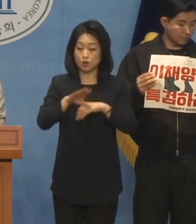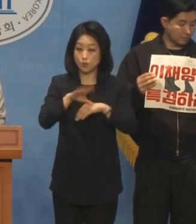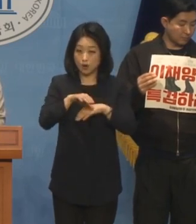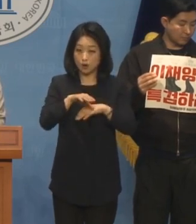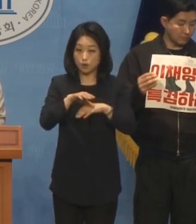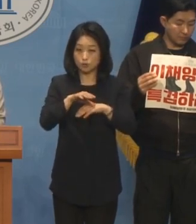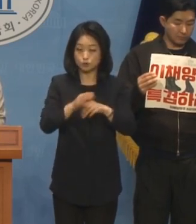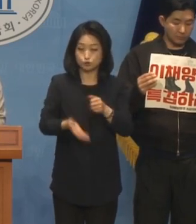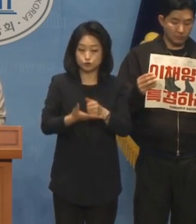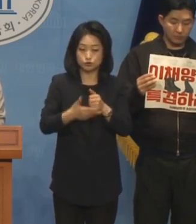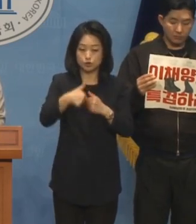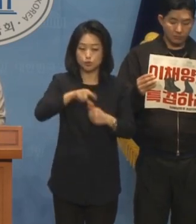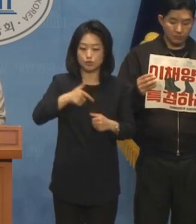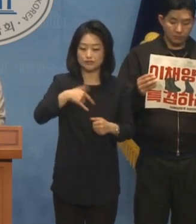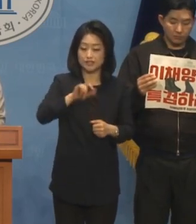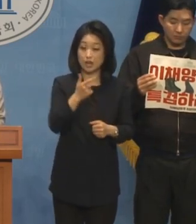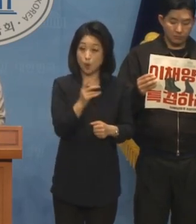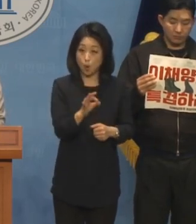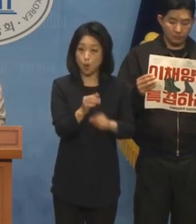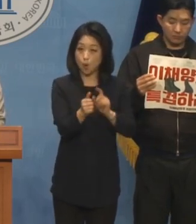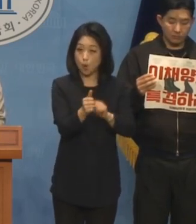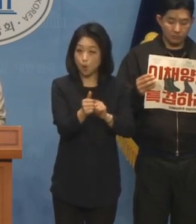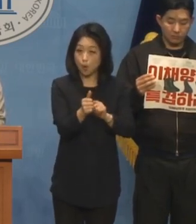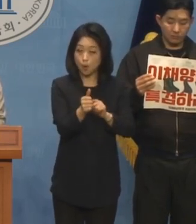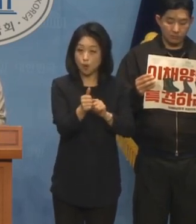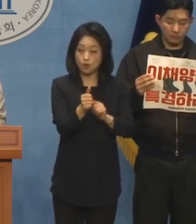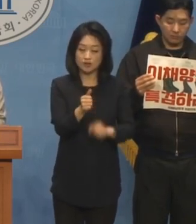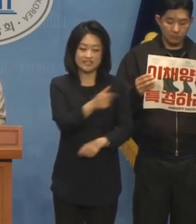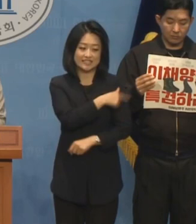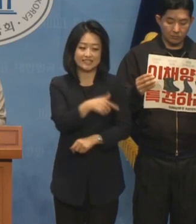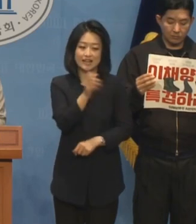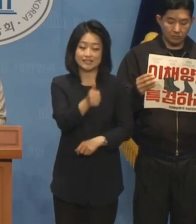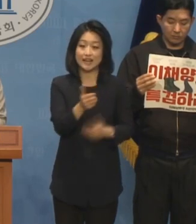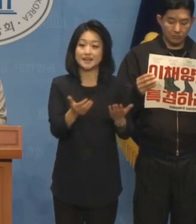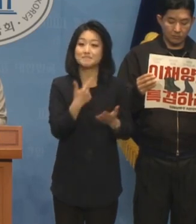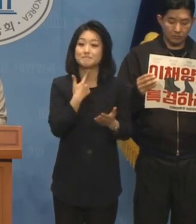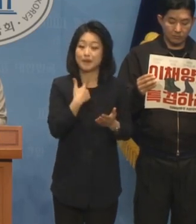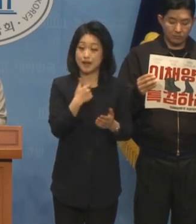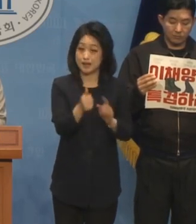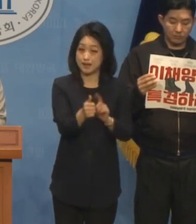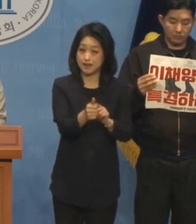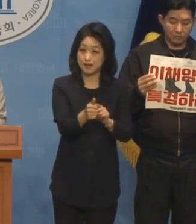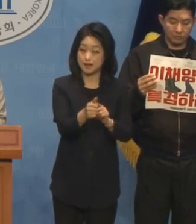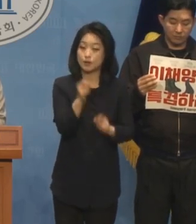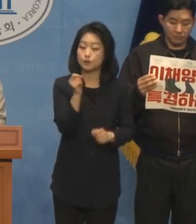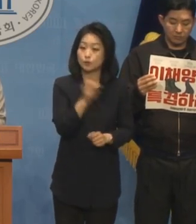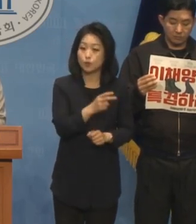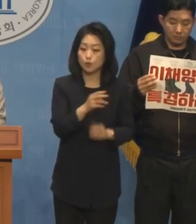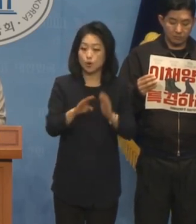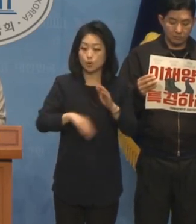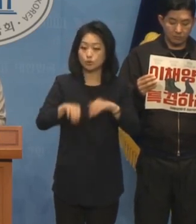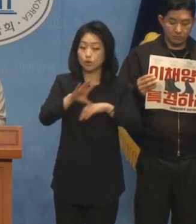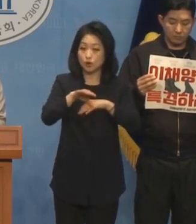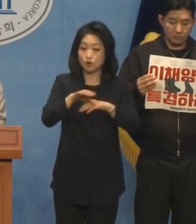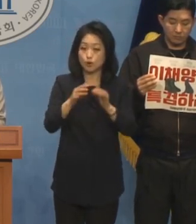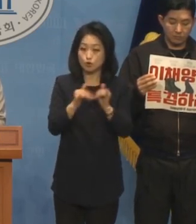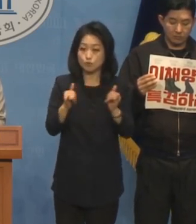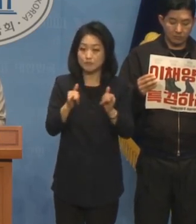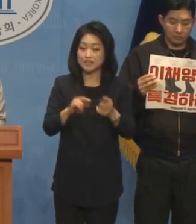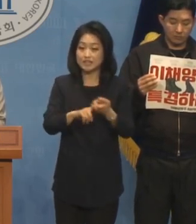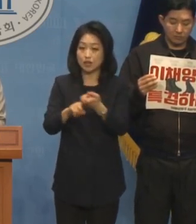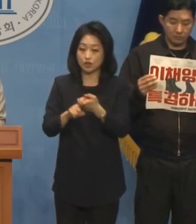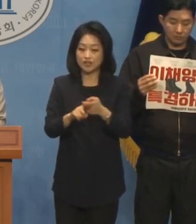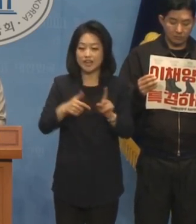권재홍 이분 공정언론 국민연대 2기 이사장입니다 그리고 공정언론 국민연대 일기